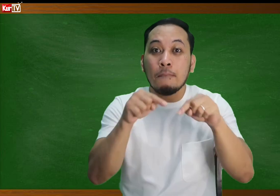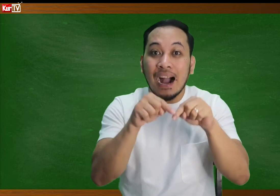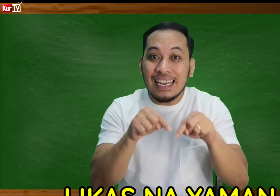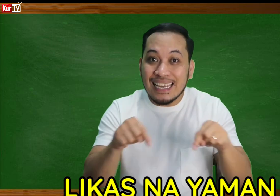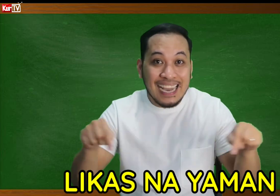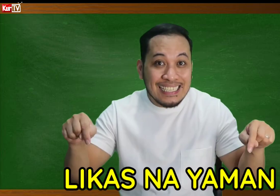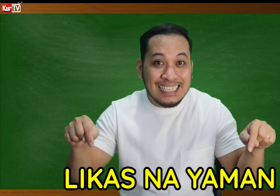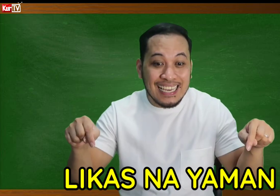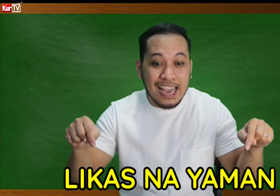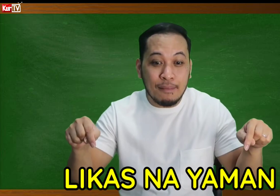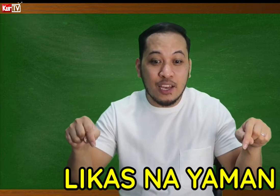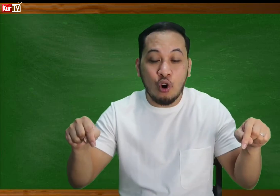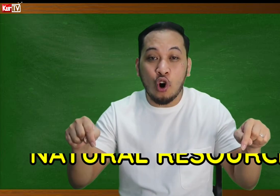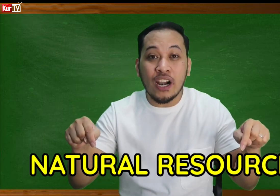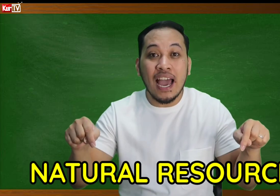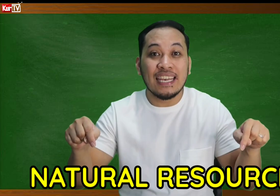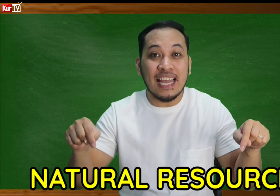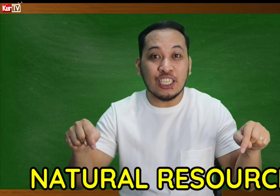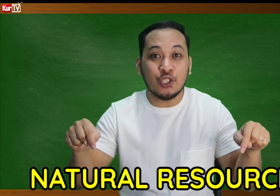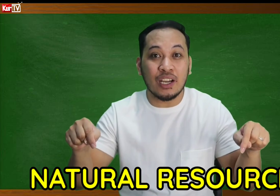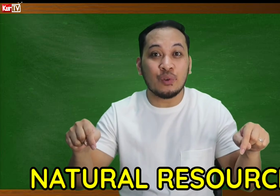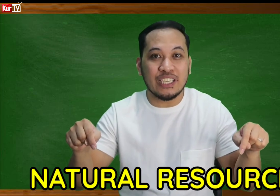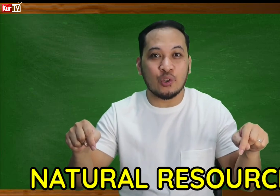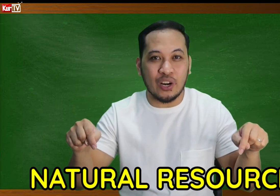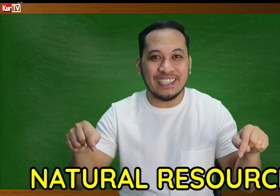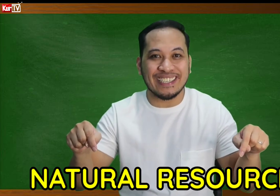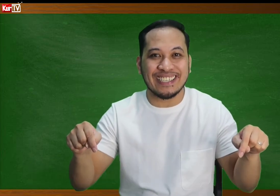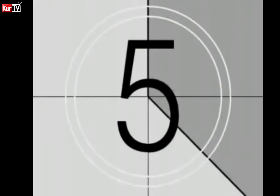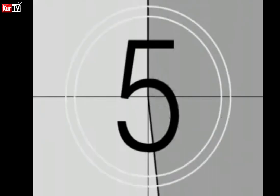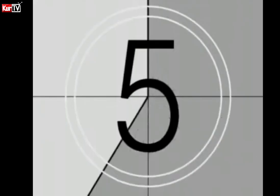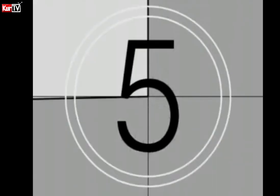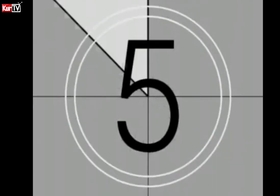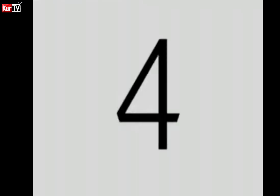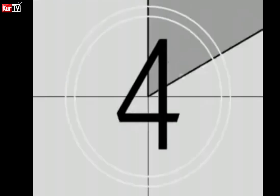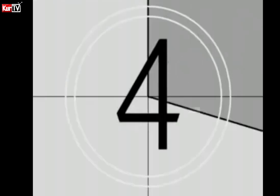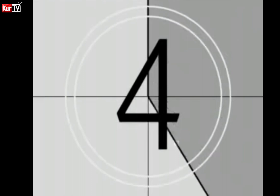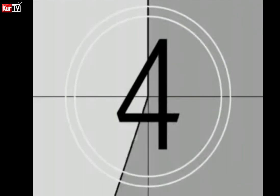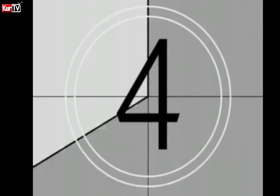mga likas na yaman or natural resources.